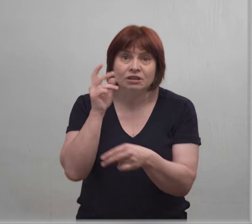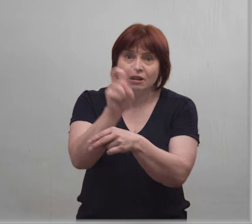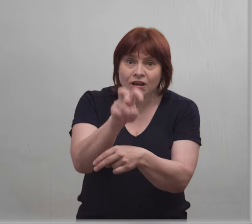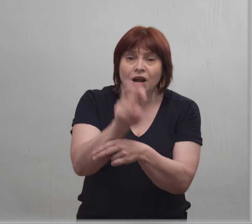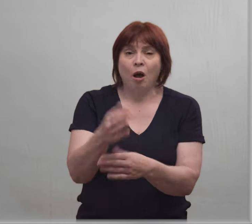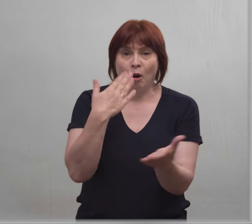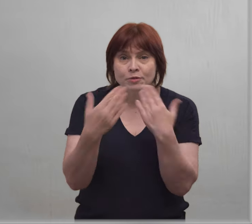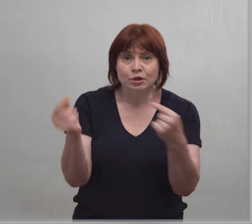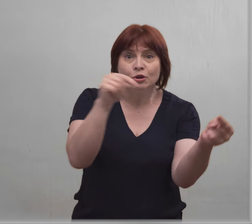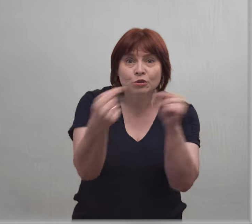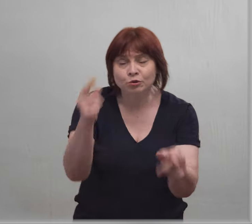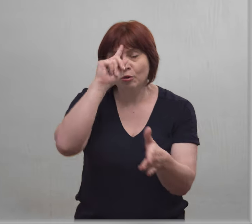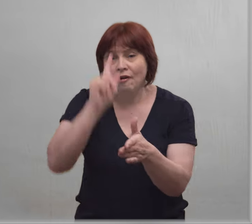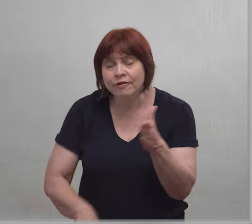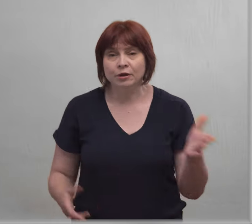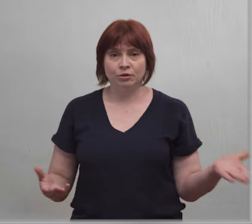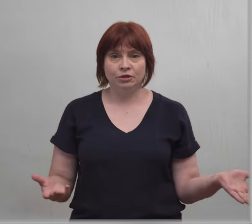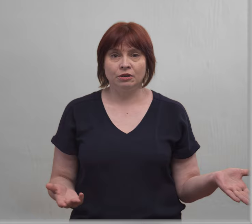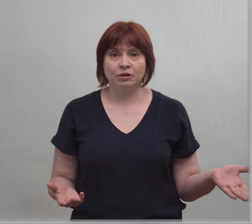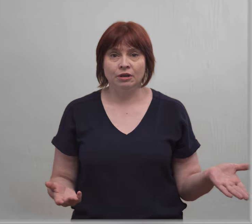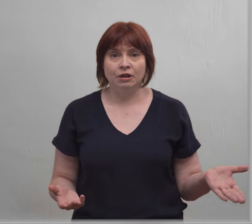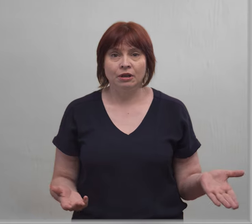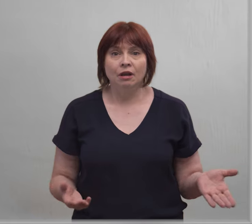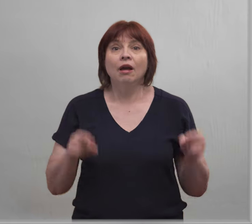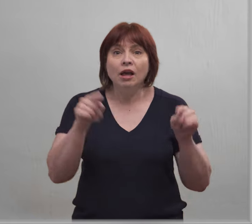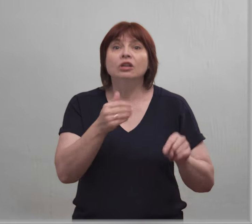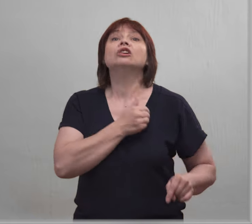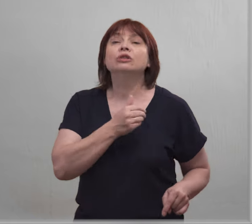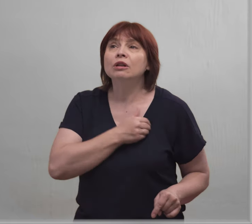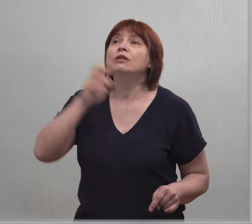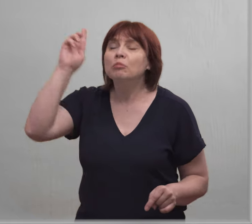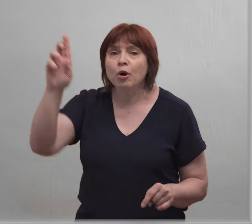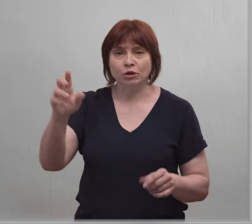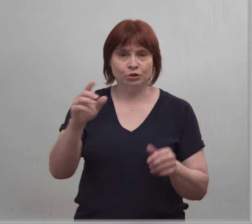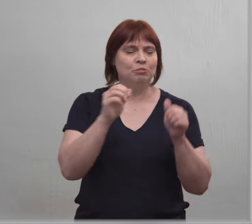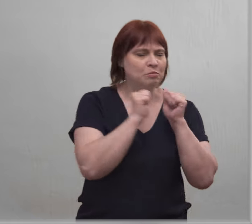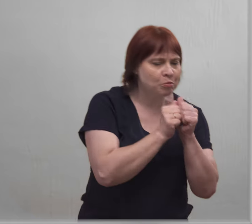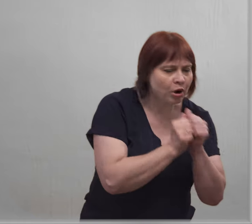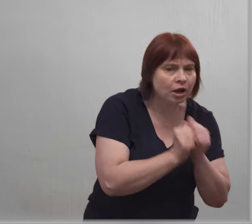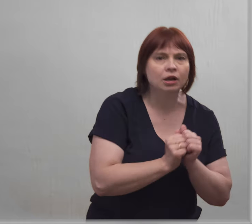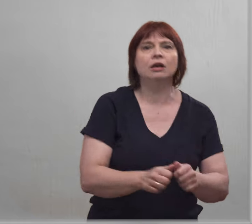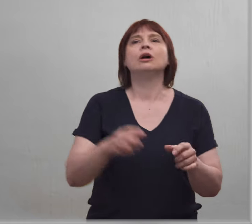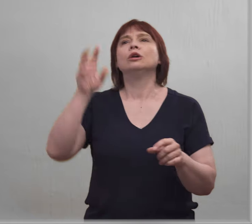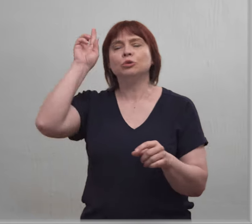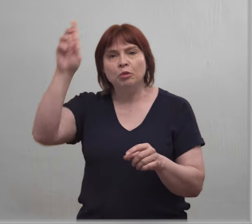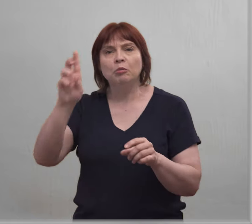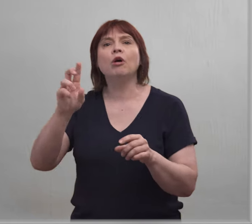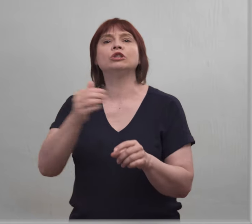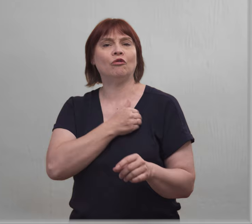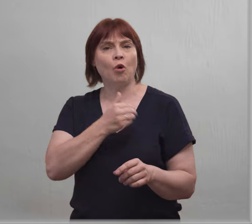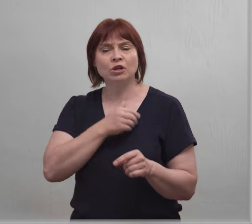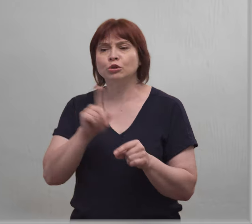имели общение с друг другом. Это воля Божья, чтобы мы молились. Это воля Божья, чтобы мы проповедовали.